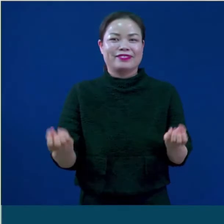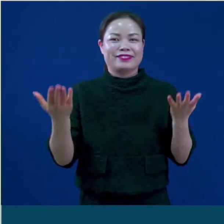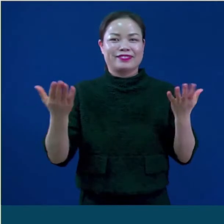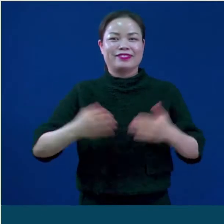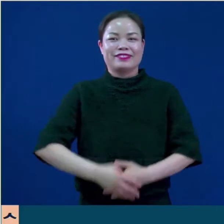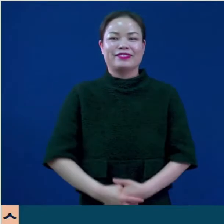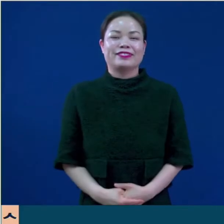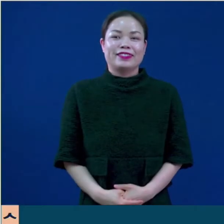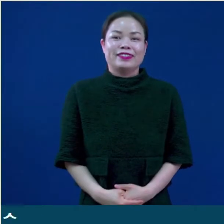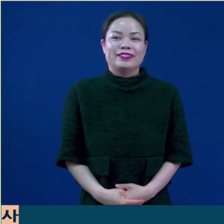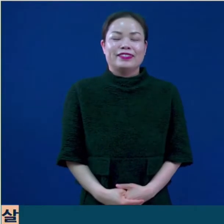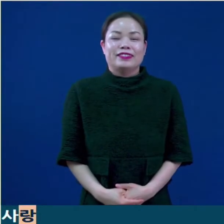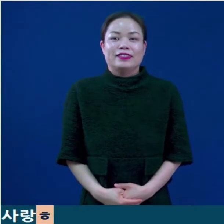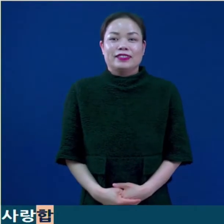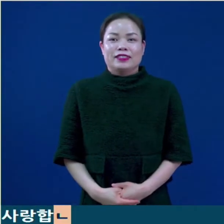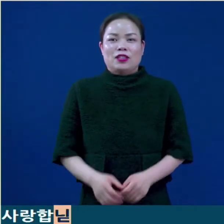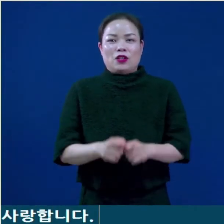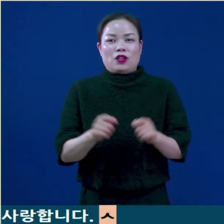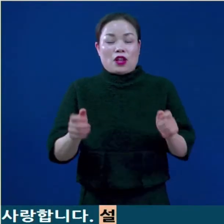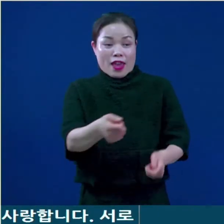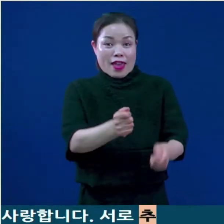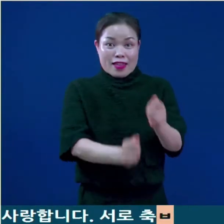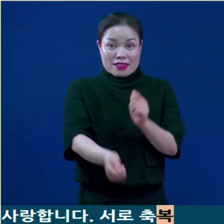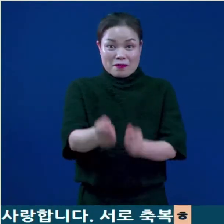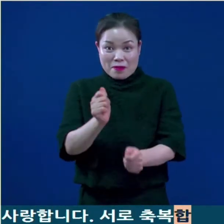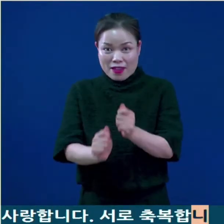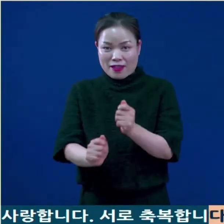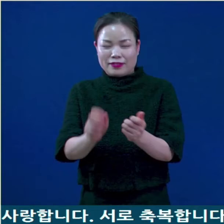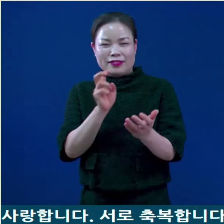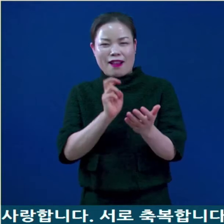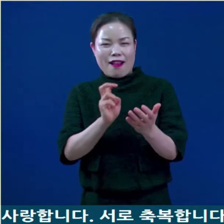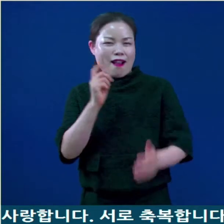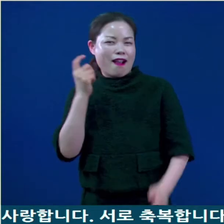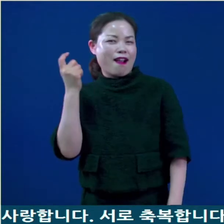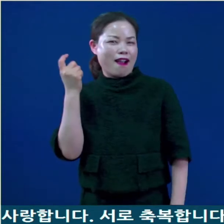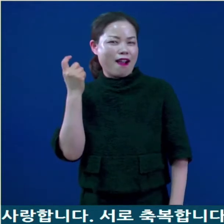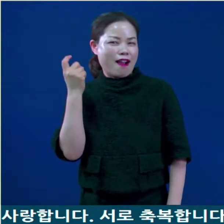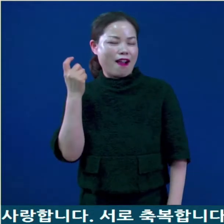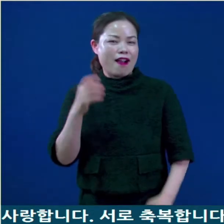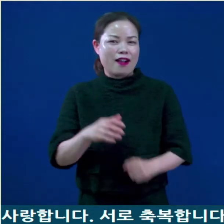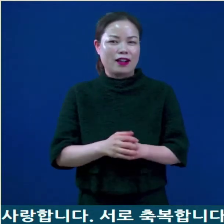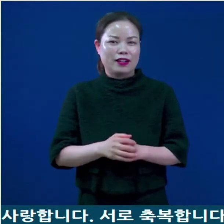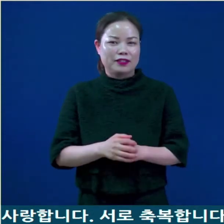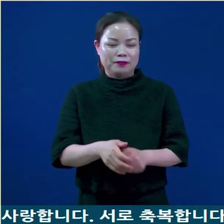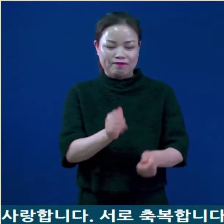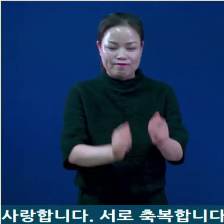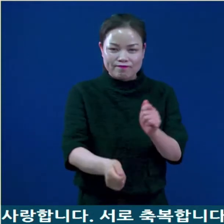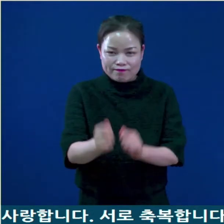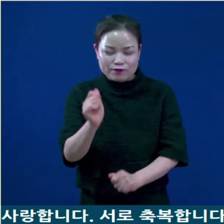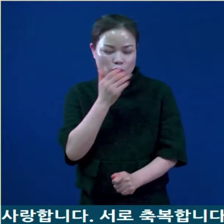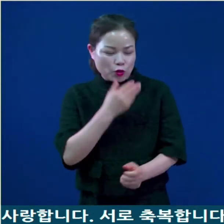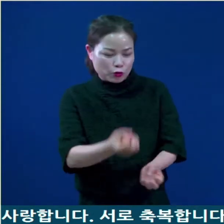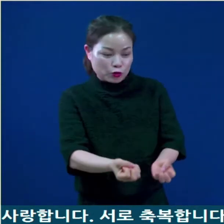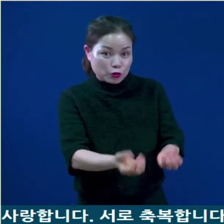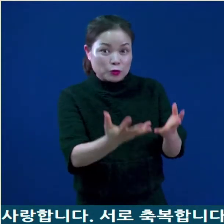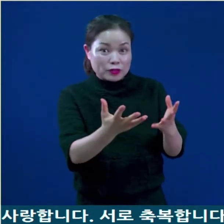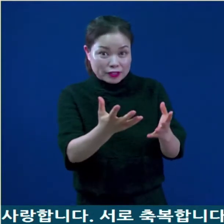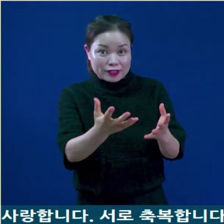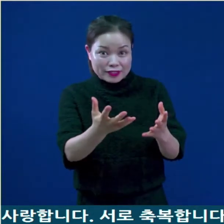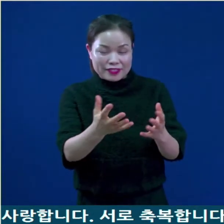사랑합니다. 오랜만에 핸드벨 찬양을 들었는데 핸드벨 중주 축복합니다.